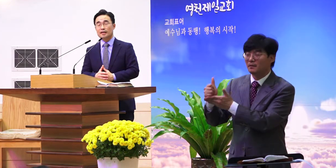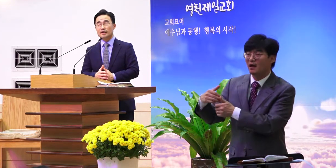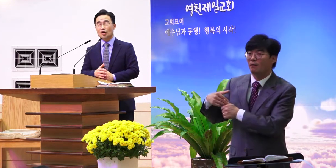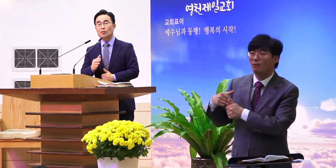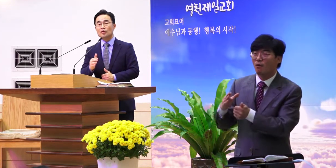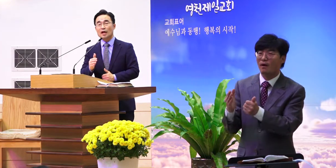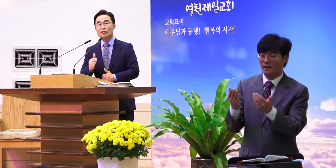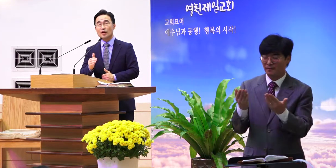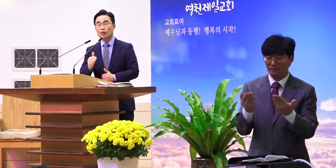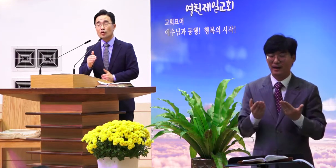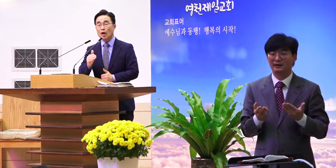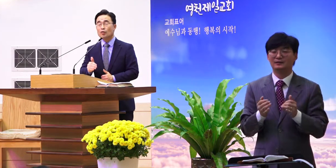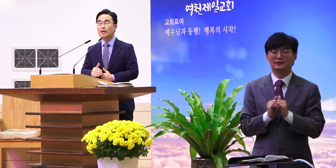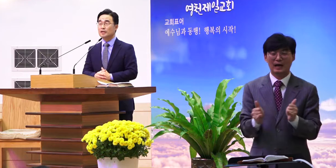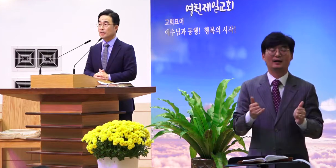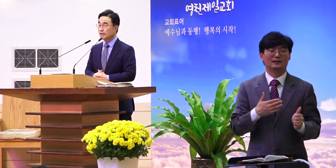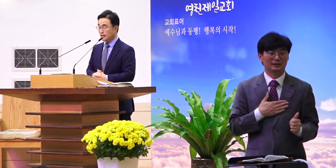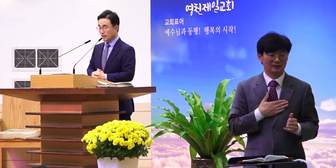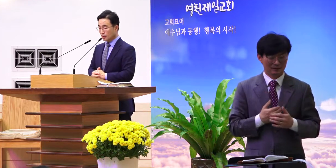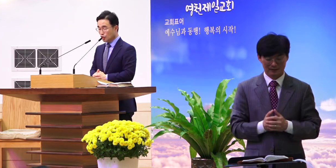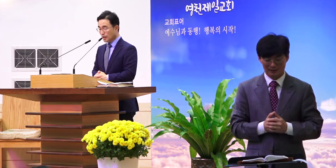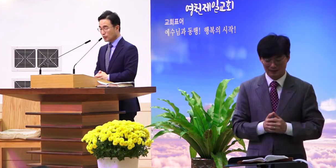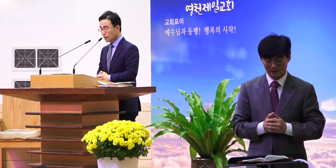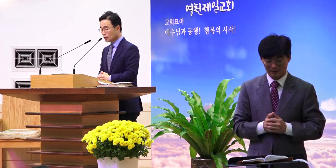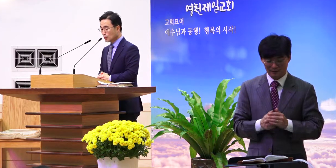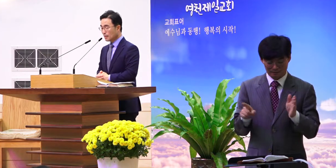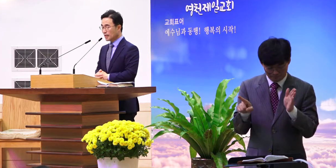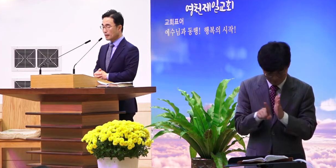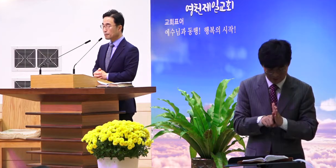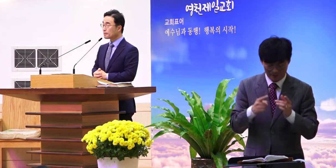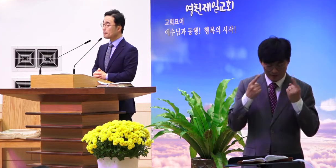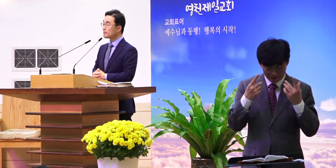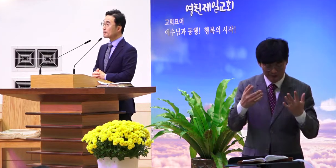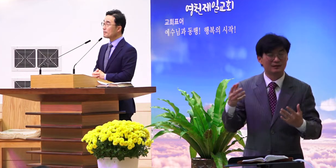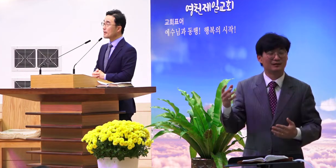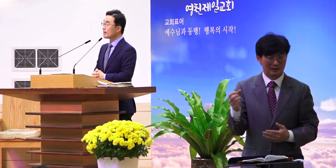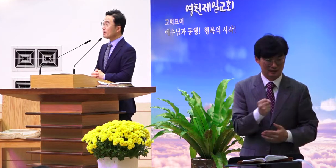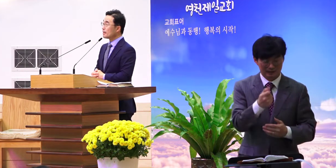정체성이 여러분 가운데 오늘 확고해지시기를 주님의 이름으로 축복합니다.